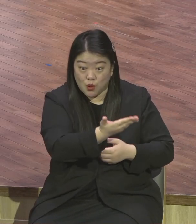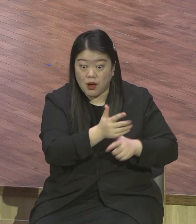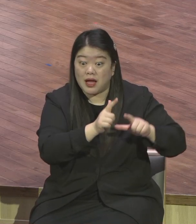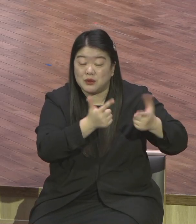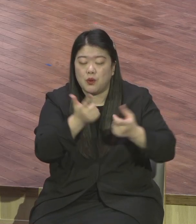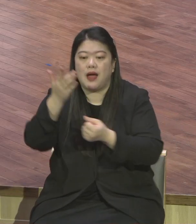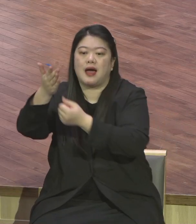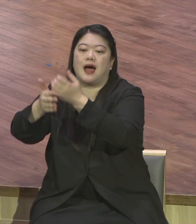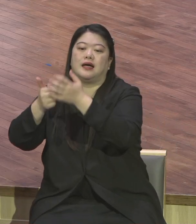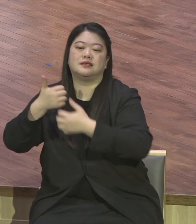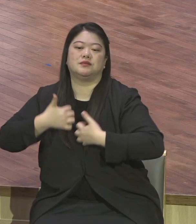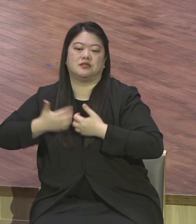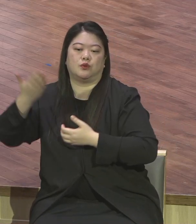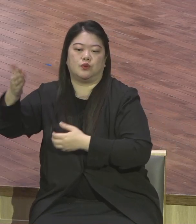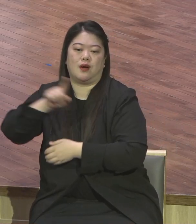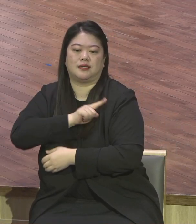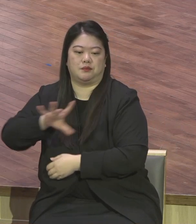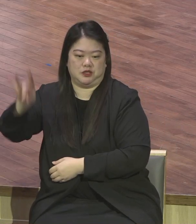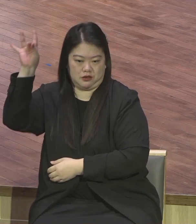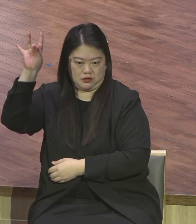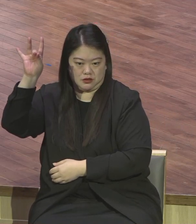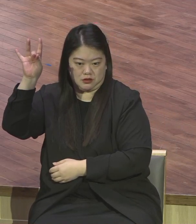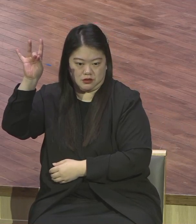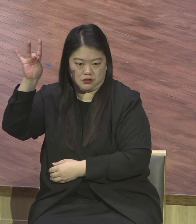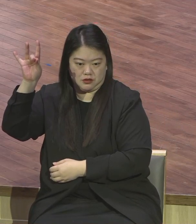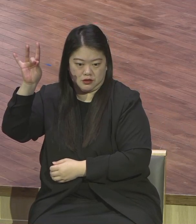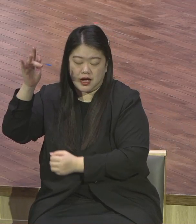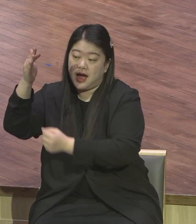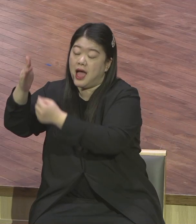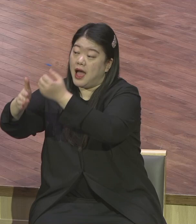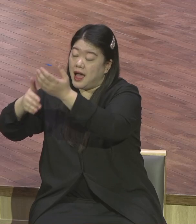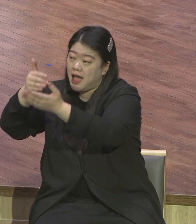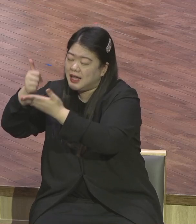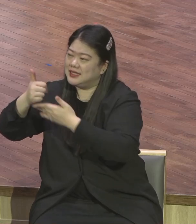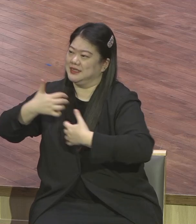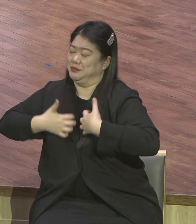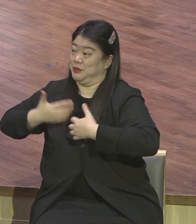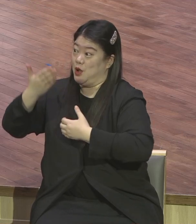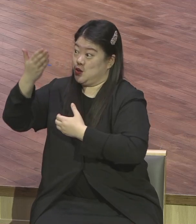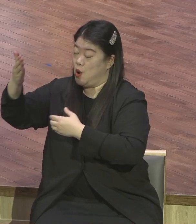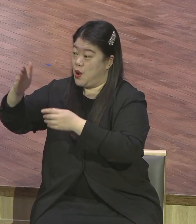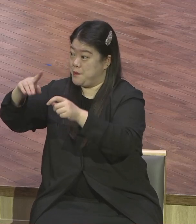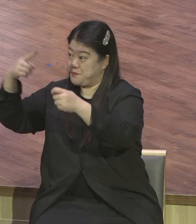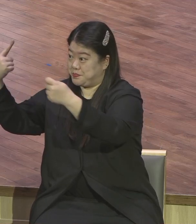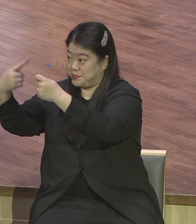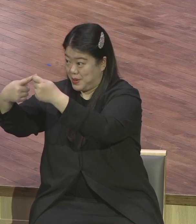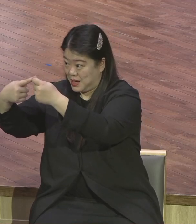하나님을 영화롭게 하고. 아멘. 하나님을 기쁘시게 하는.